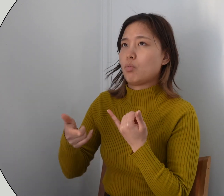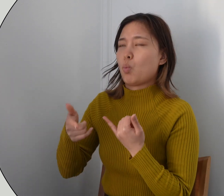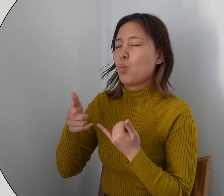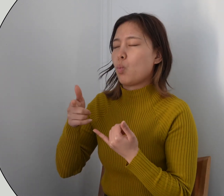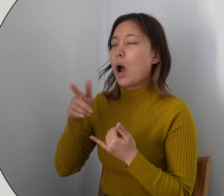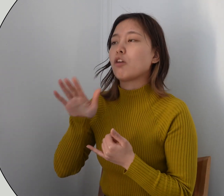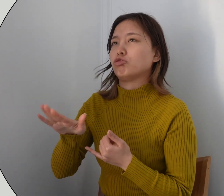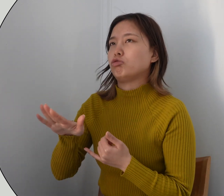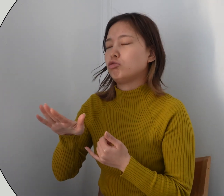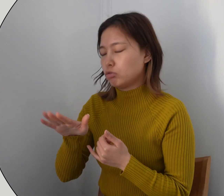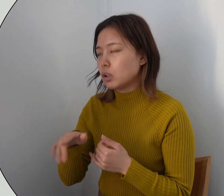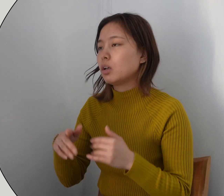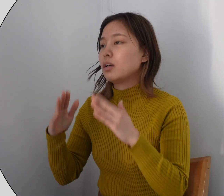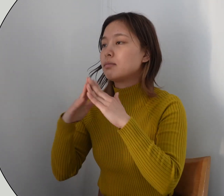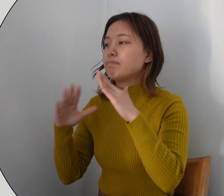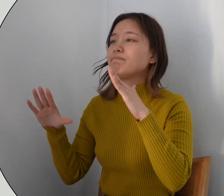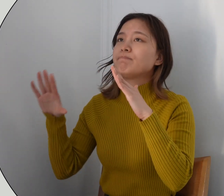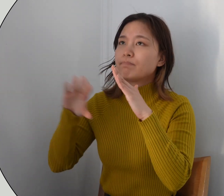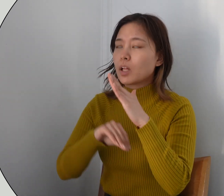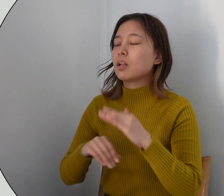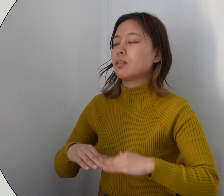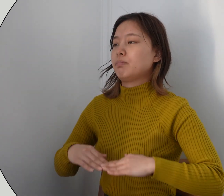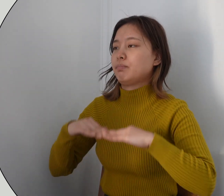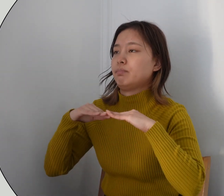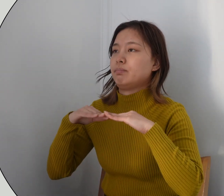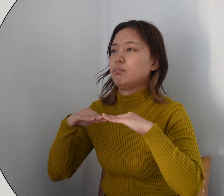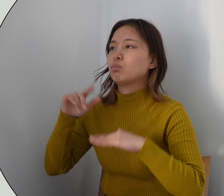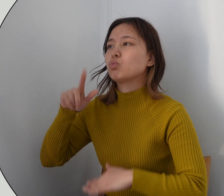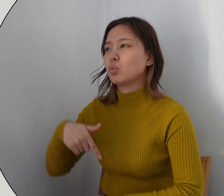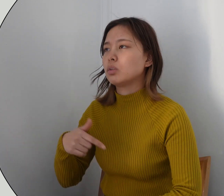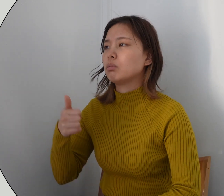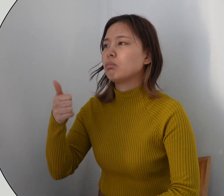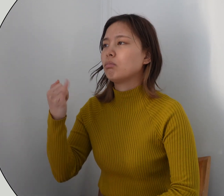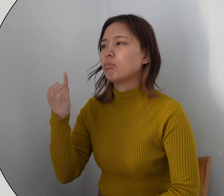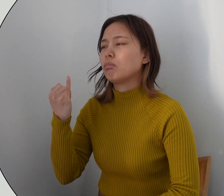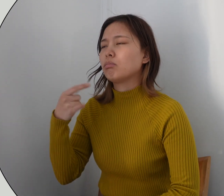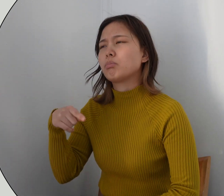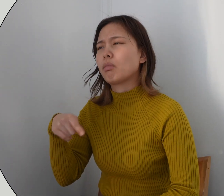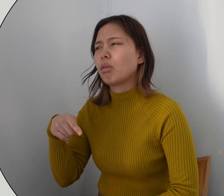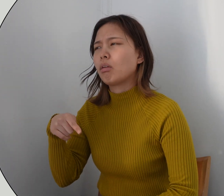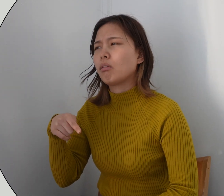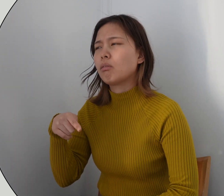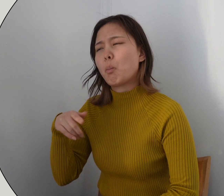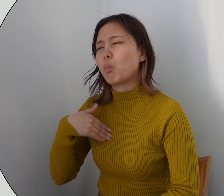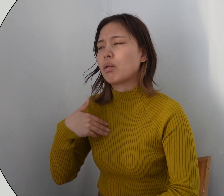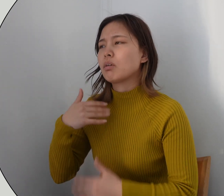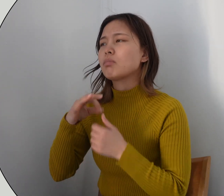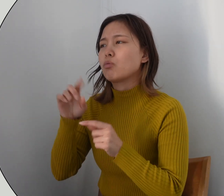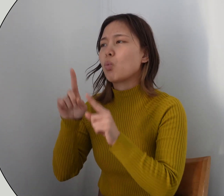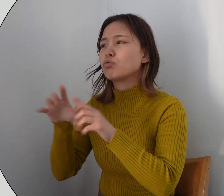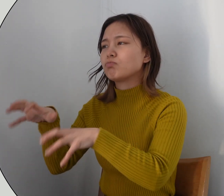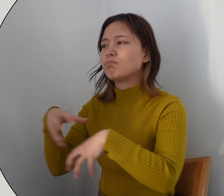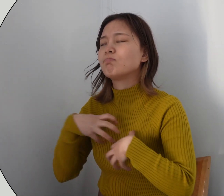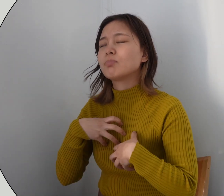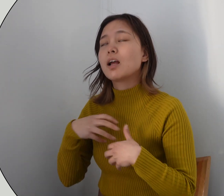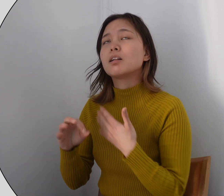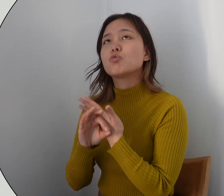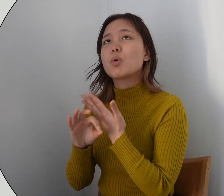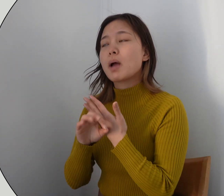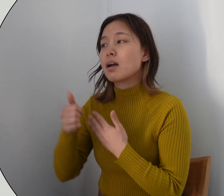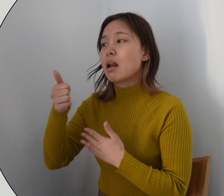感を抱いたりすることはあるんですが家に帰ってお湯に浸かる時になぜあの言葉をと考えるん